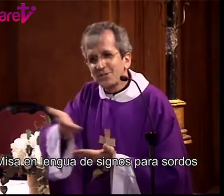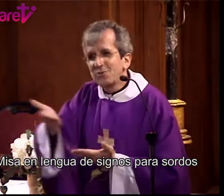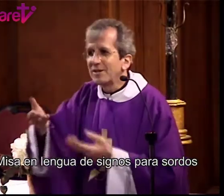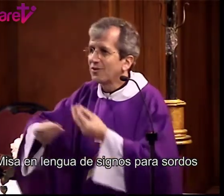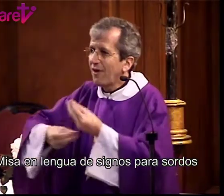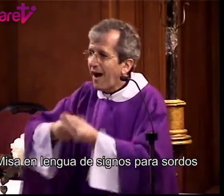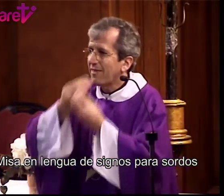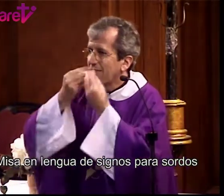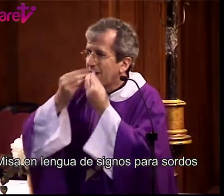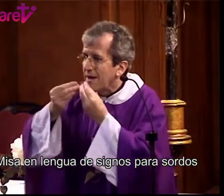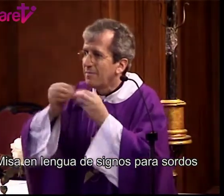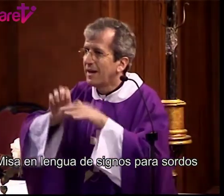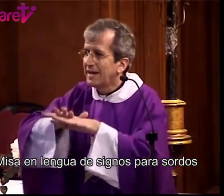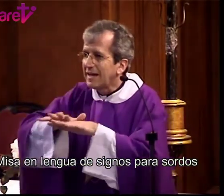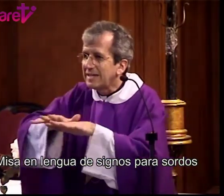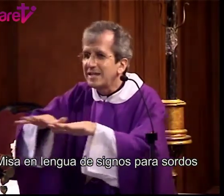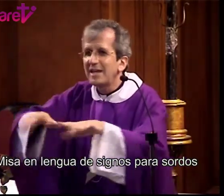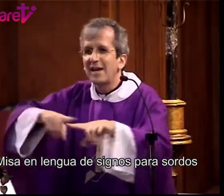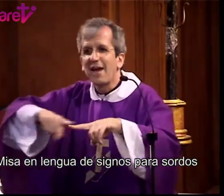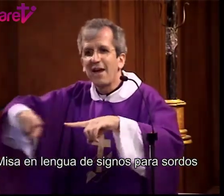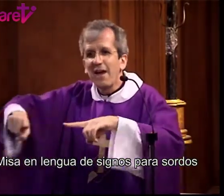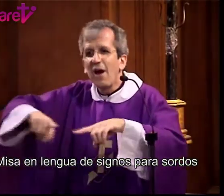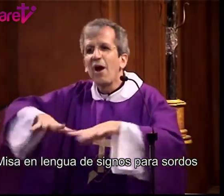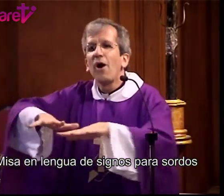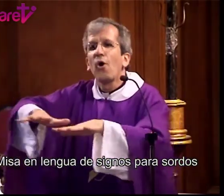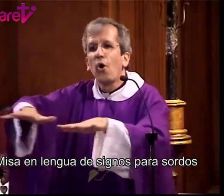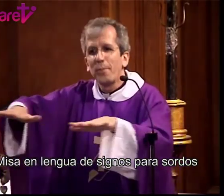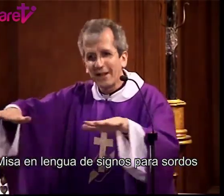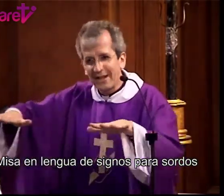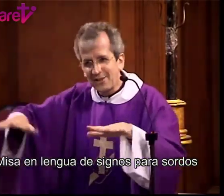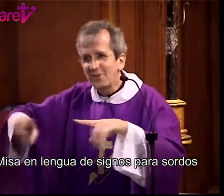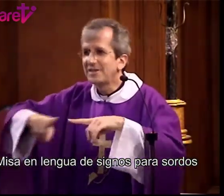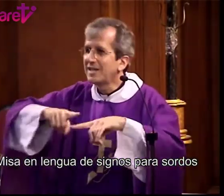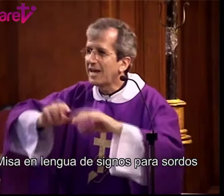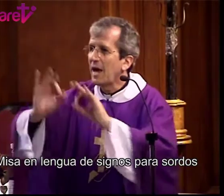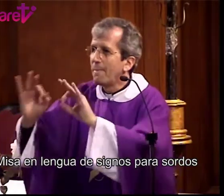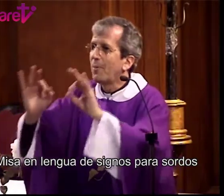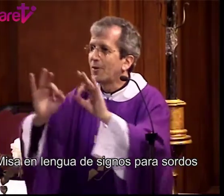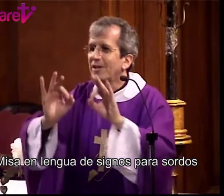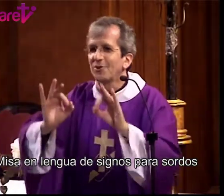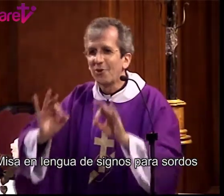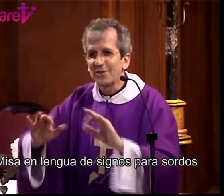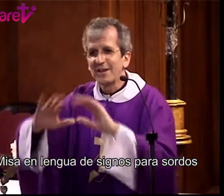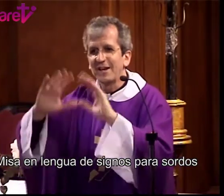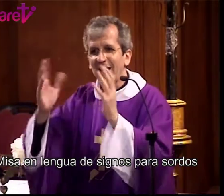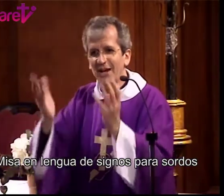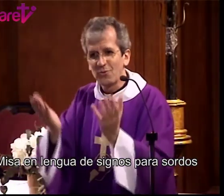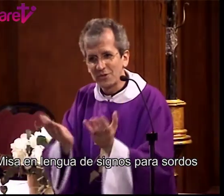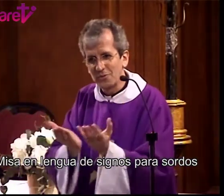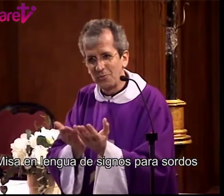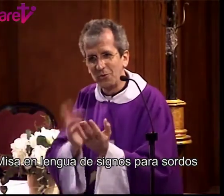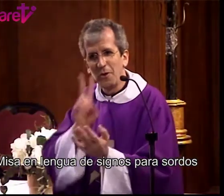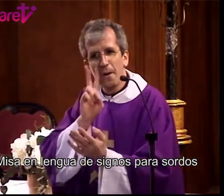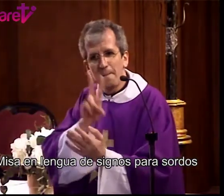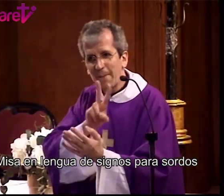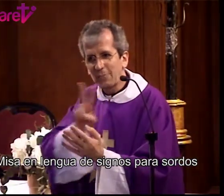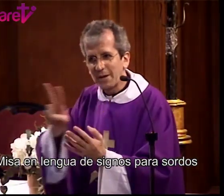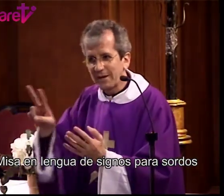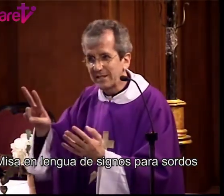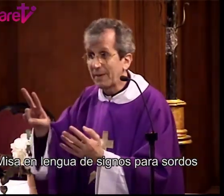nuestro hace el bien y sigue gobernando y sigue poniendo orden en nuestro mundo. Vamos a ver ese